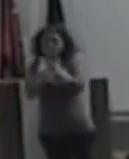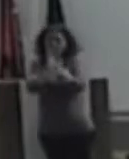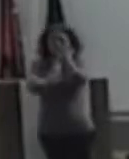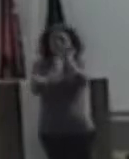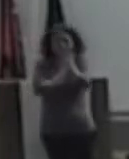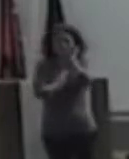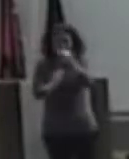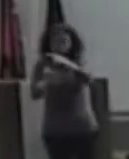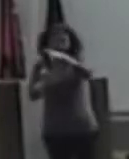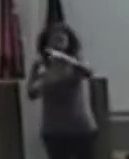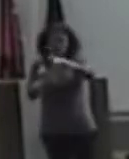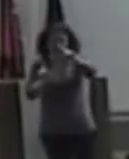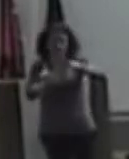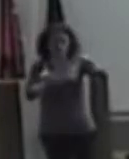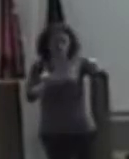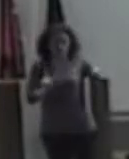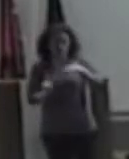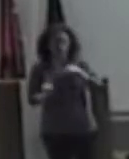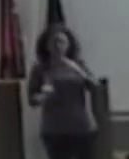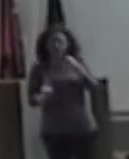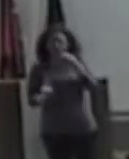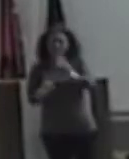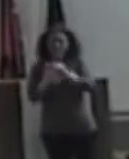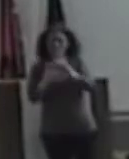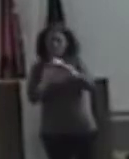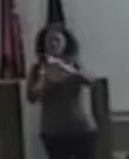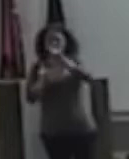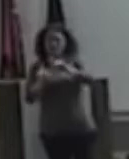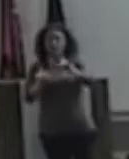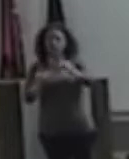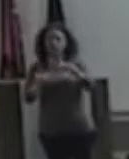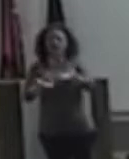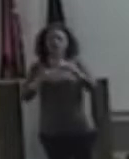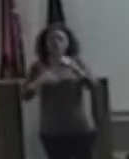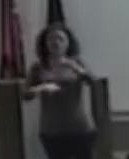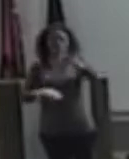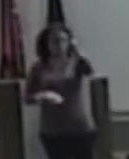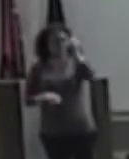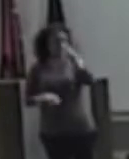lo contrario, a veces nos dice mejor, vamos a tener más datos para tomar la decisión.